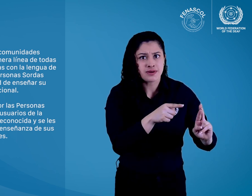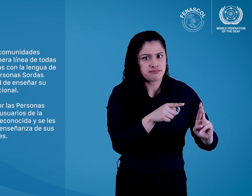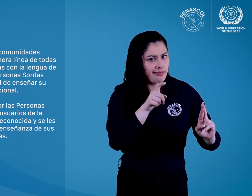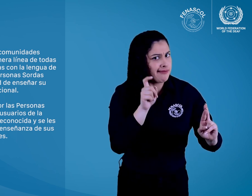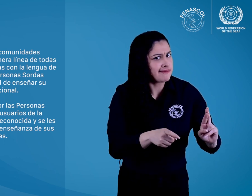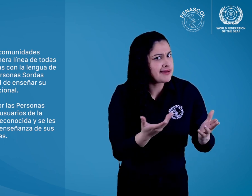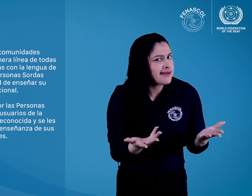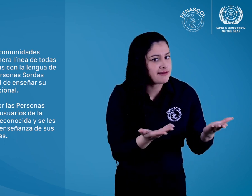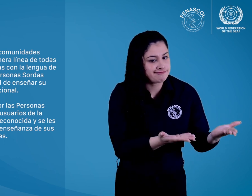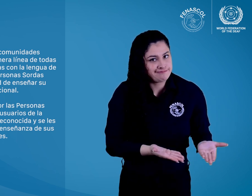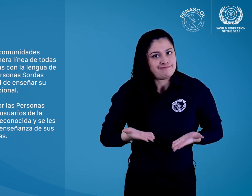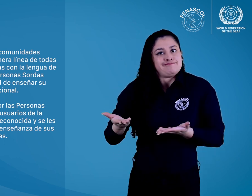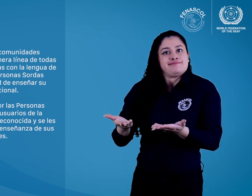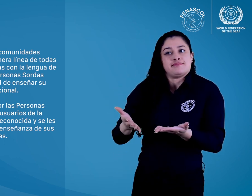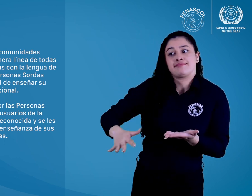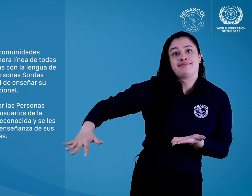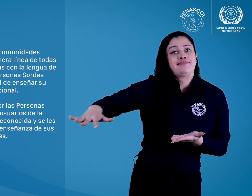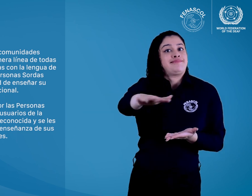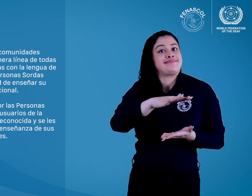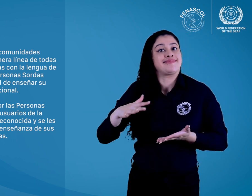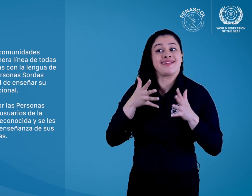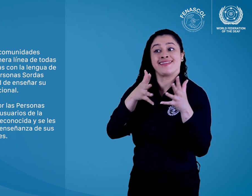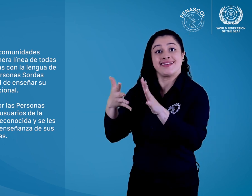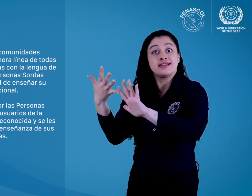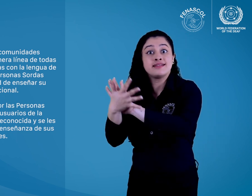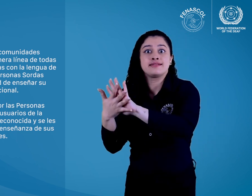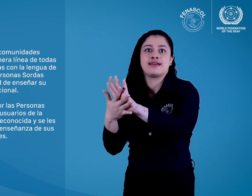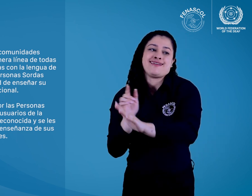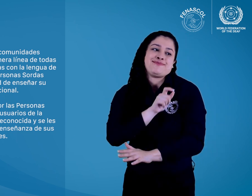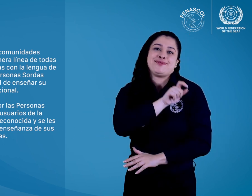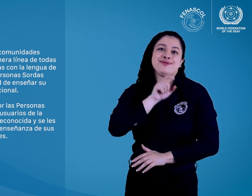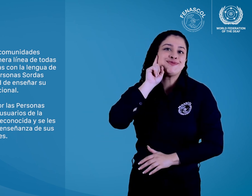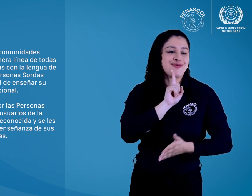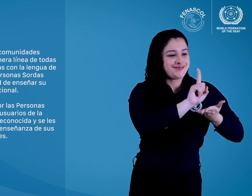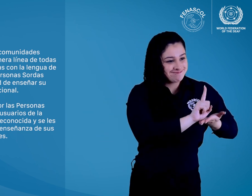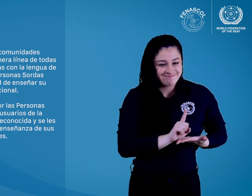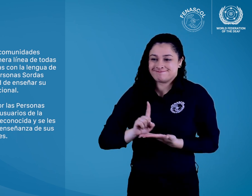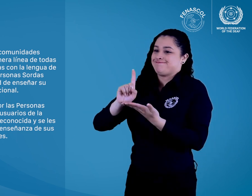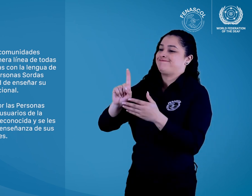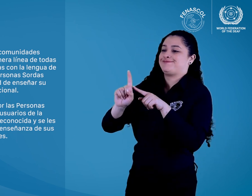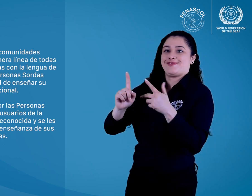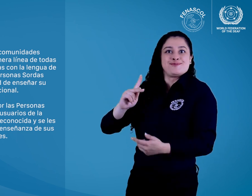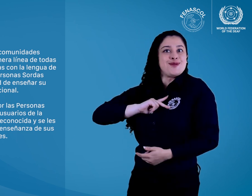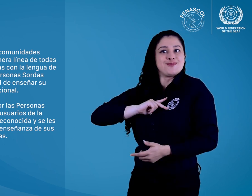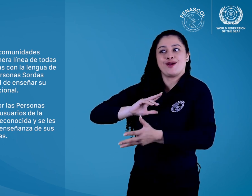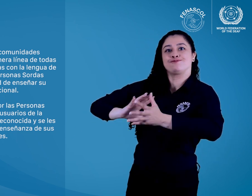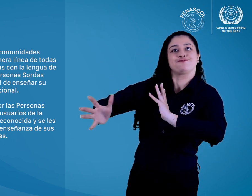ser reconocida y se les debe dar la prioridad en la enseñanza de sus lenguas de señas nacionales.